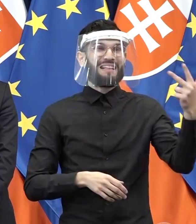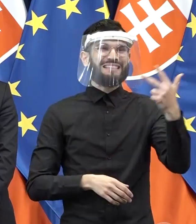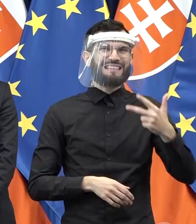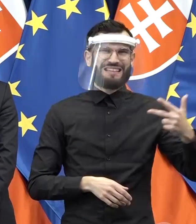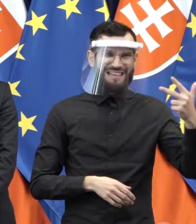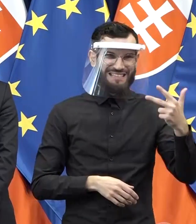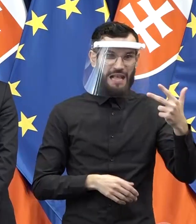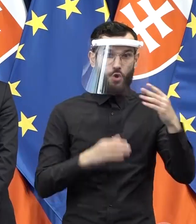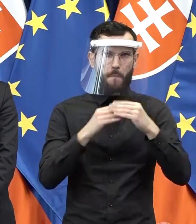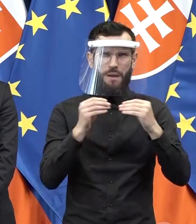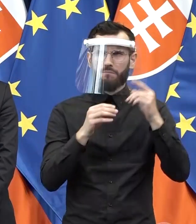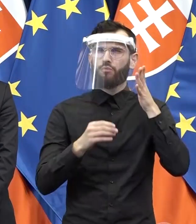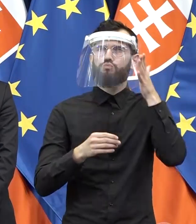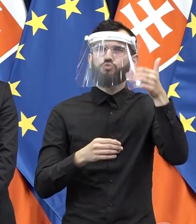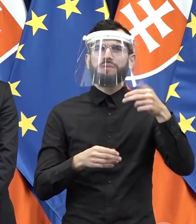myslím, že to je budúci pondelok